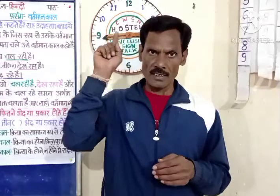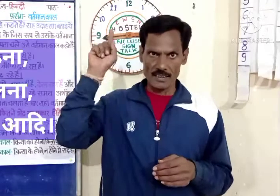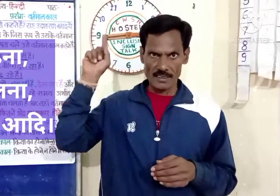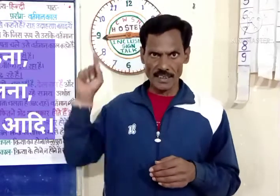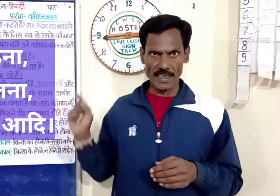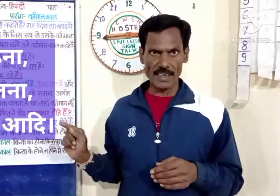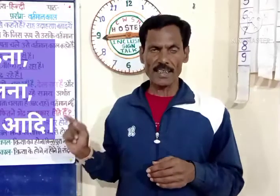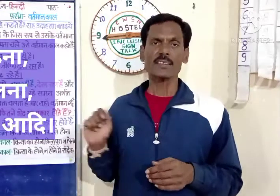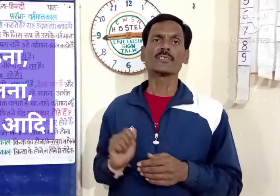यह